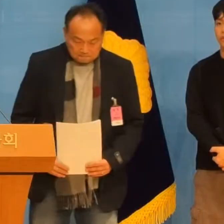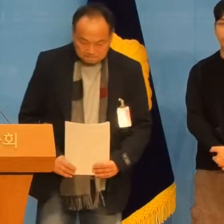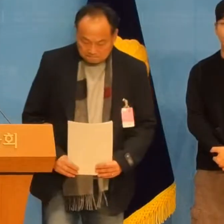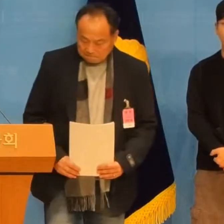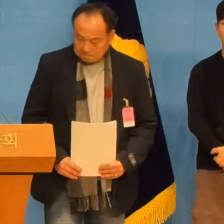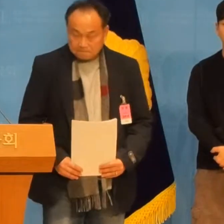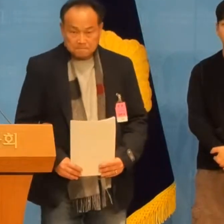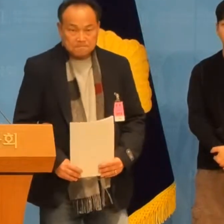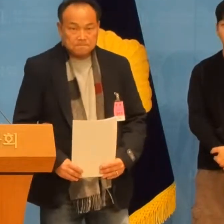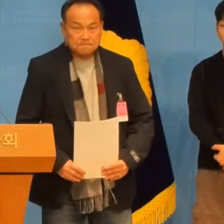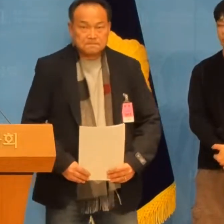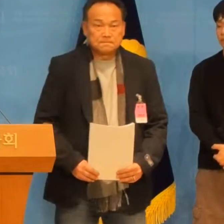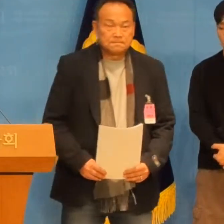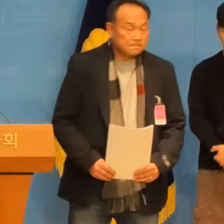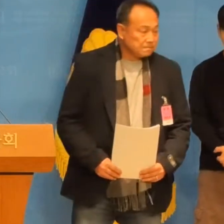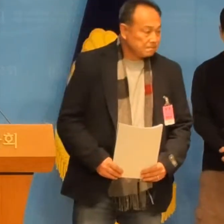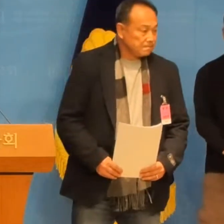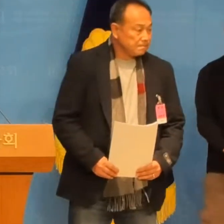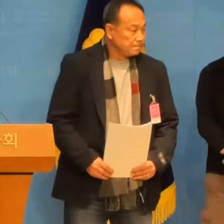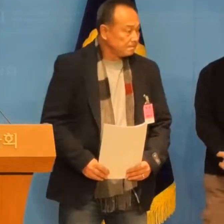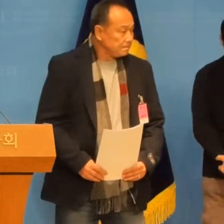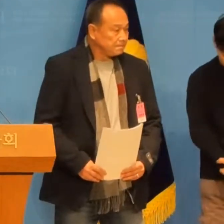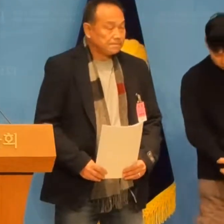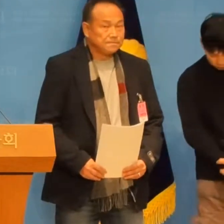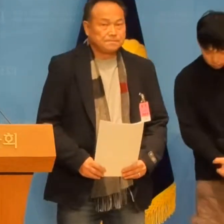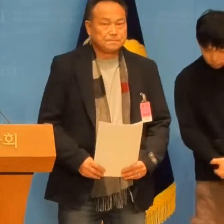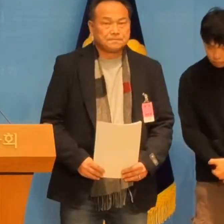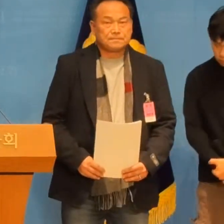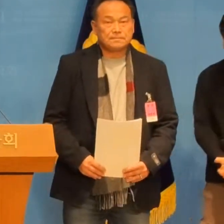마이크는 필요할 때 이렇게 드리는 걸로.